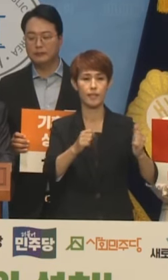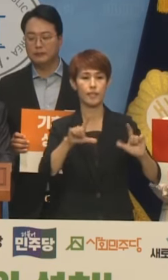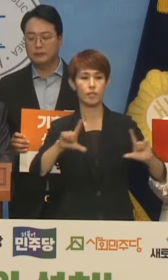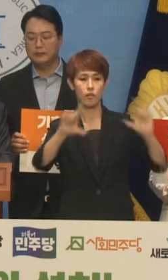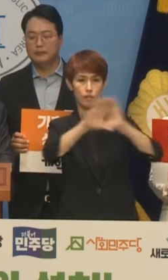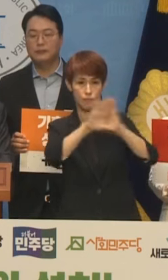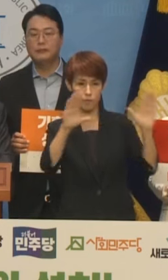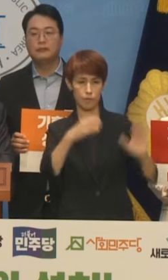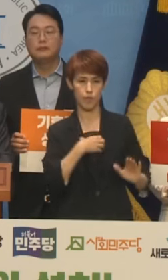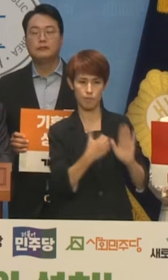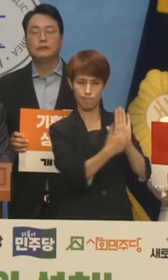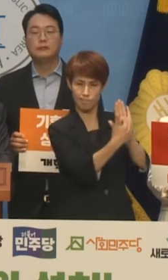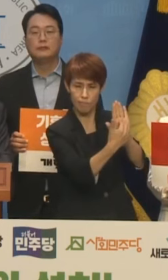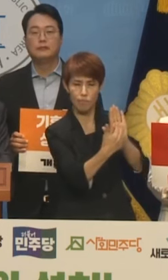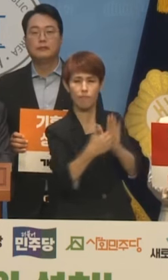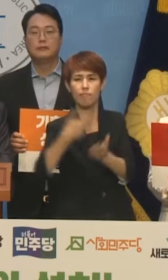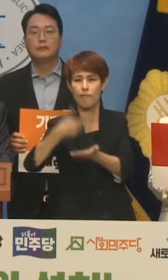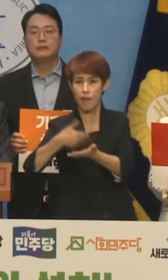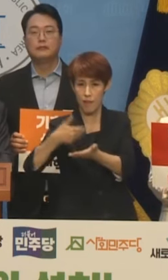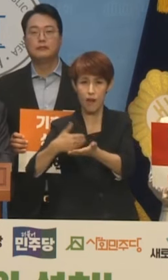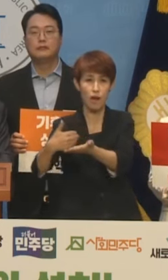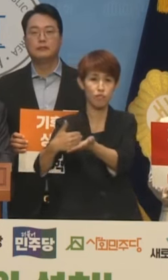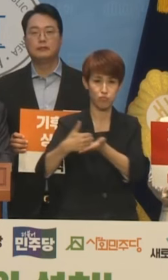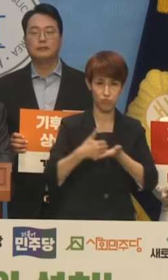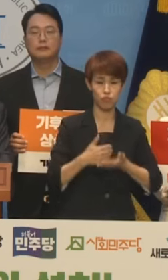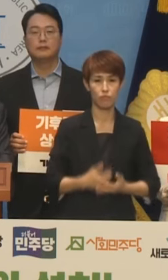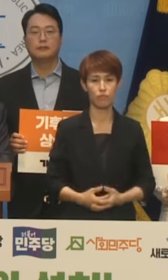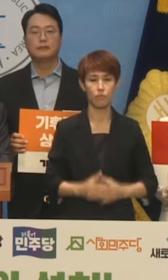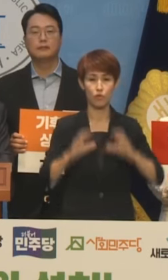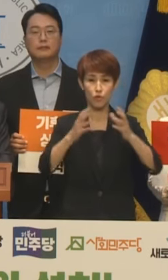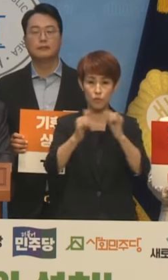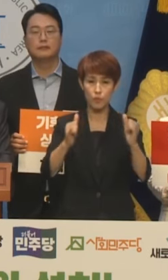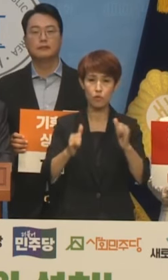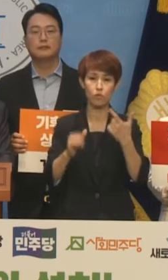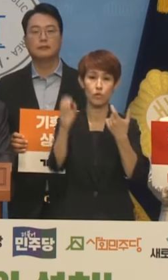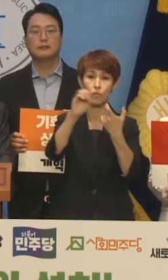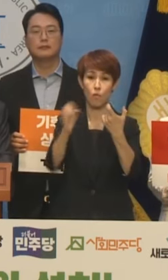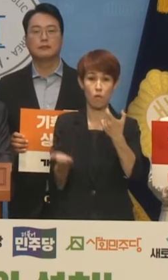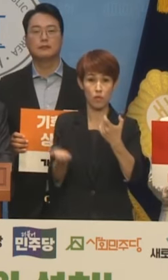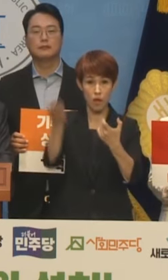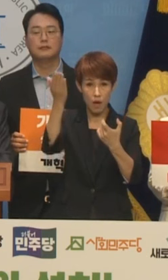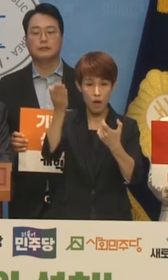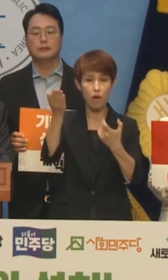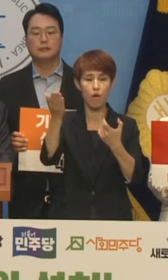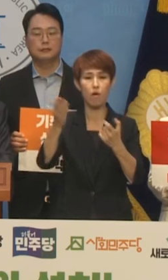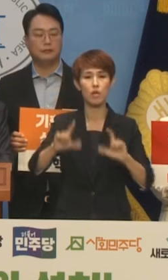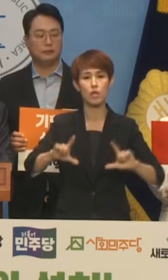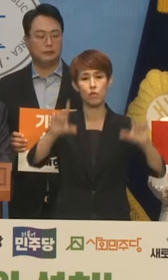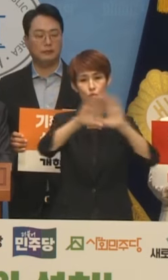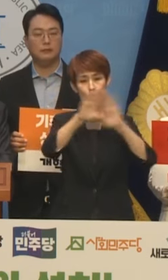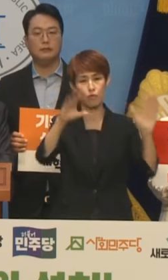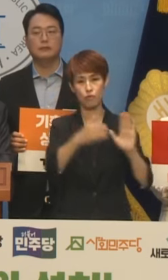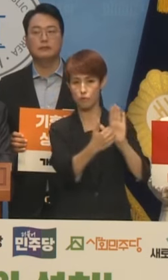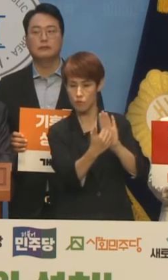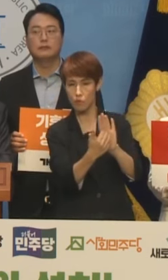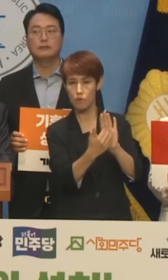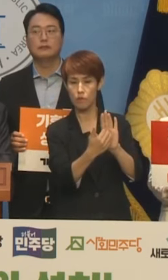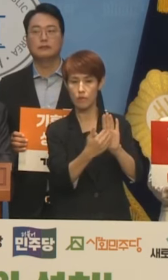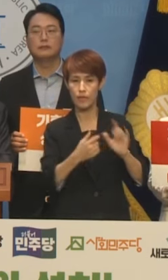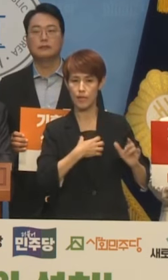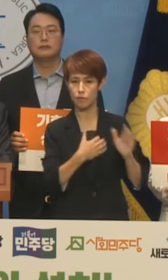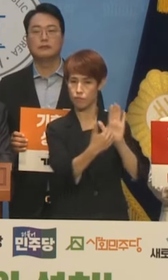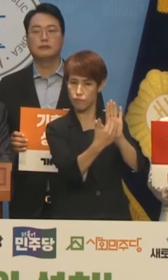대응을 주문하고 있습니다. 국민 60% 이상이 마음에 드는 기후 공약을 낸 후보에게